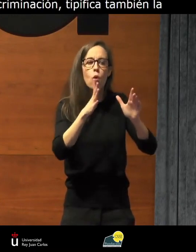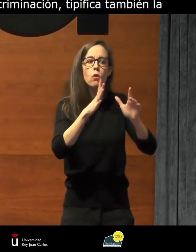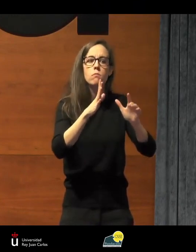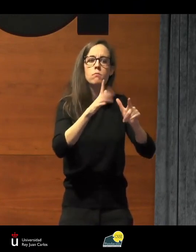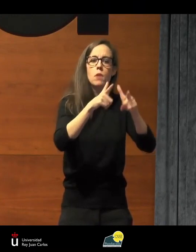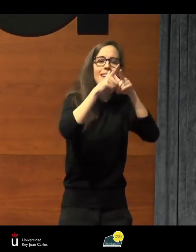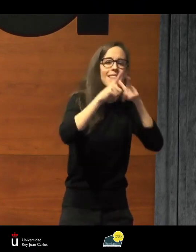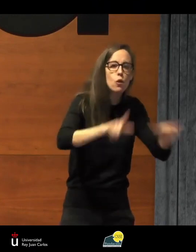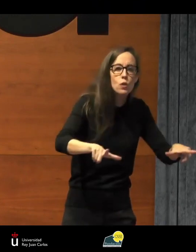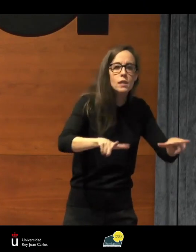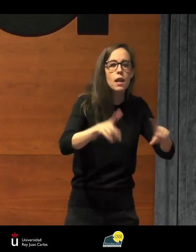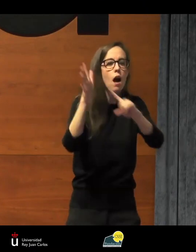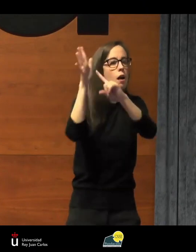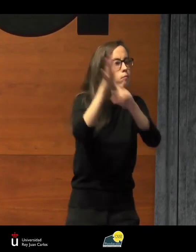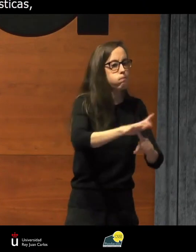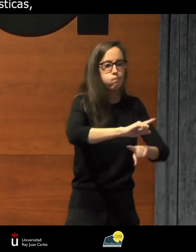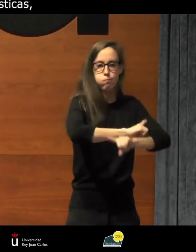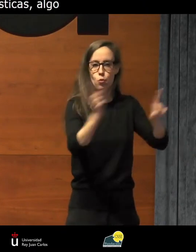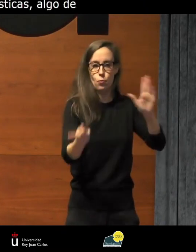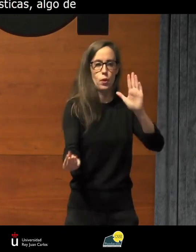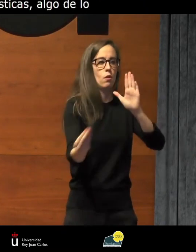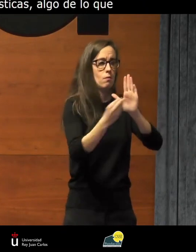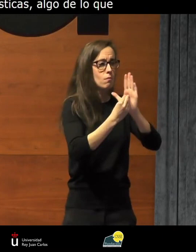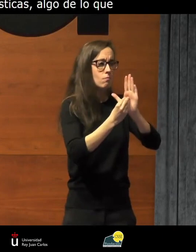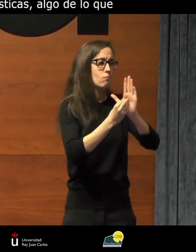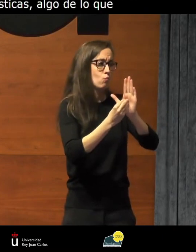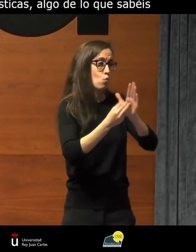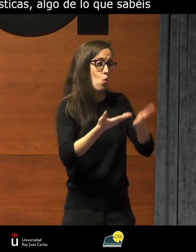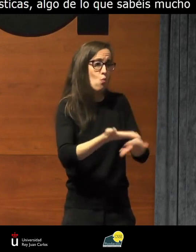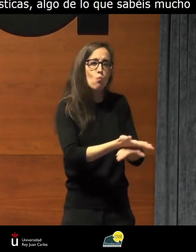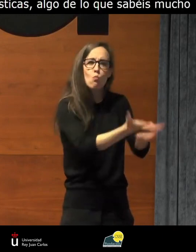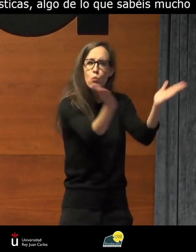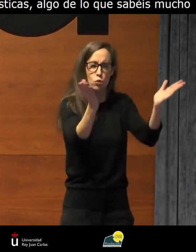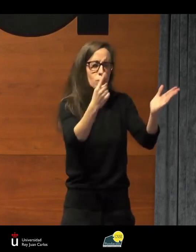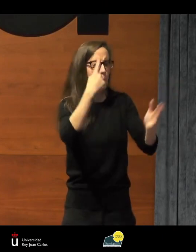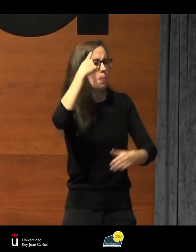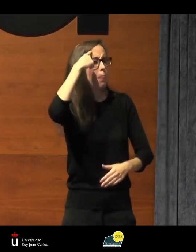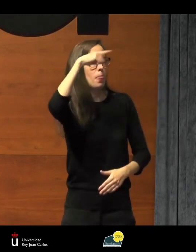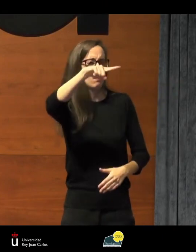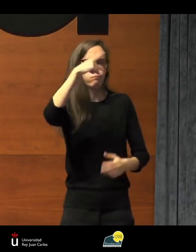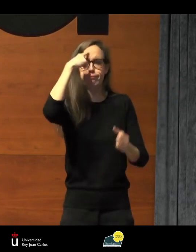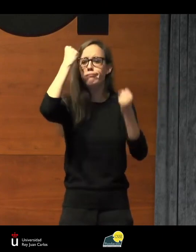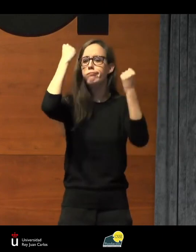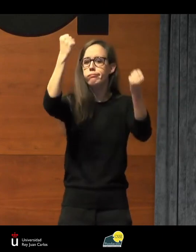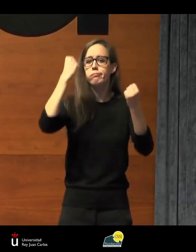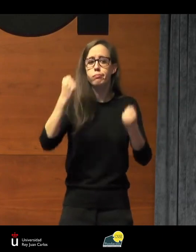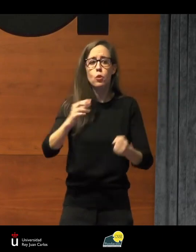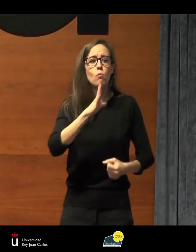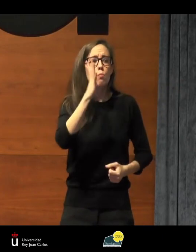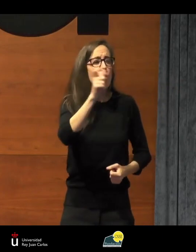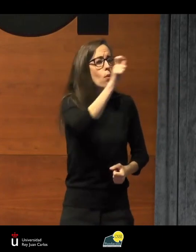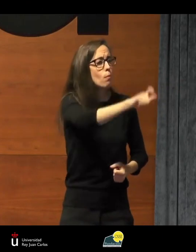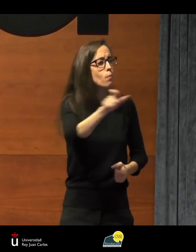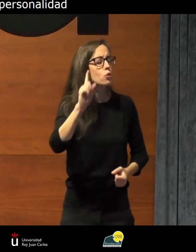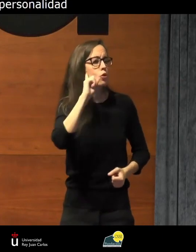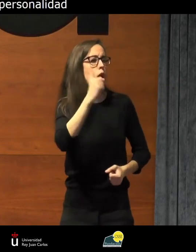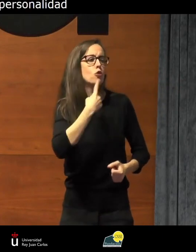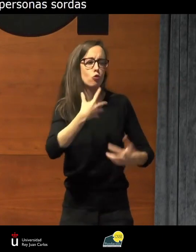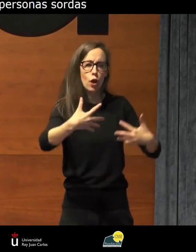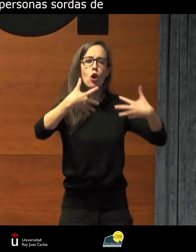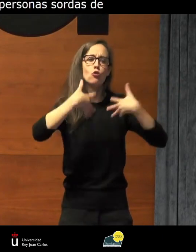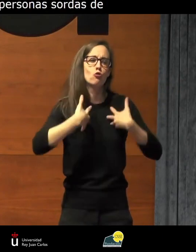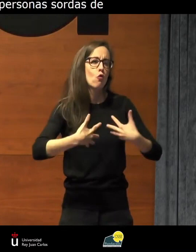lingüísticas, algo de lo que sabéis mucho, porque lo sufrís muchas personas sordas de las que estáis